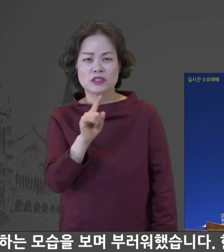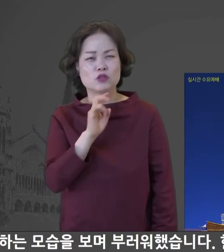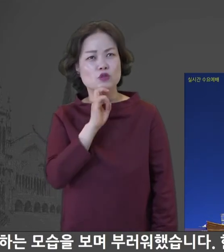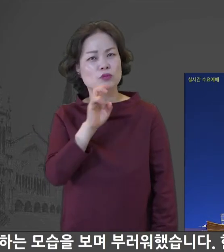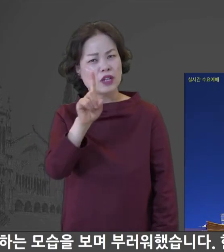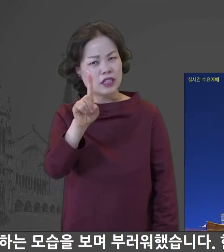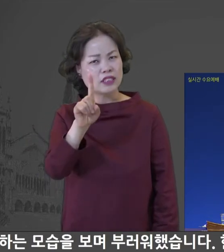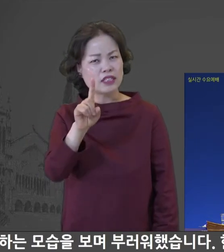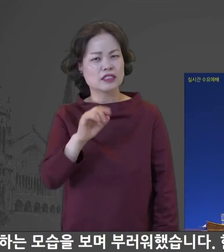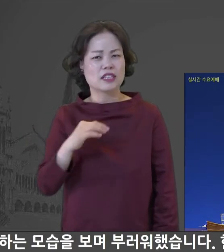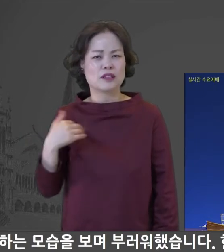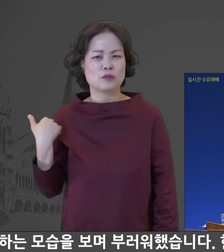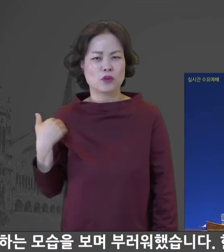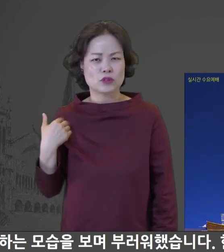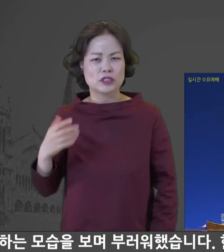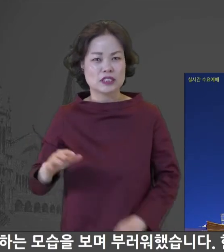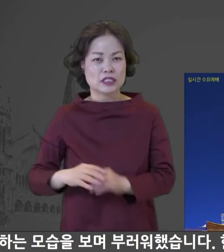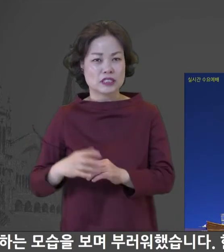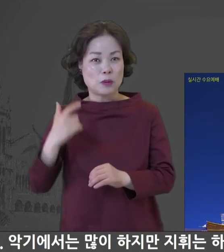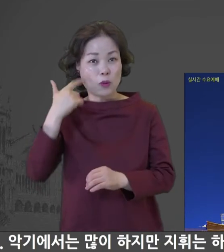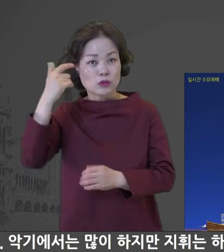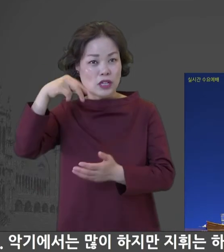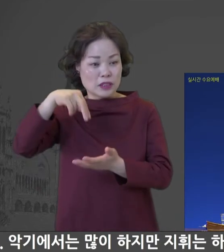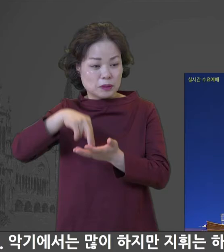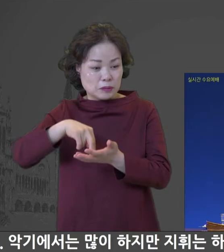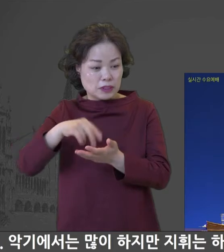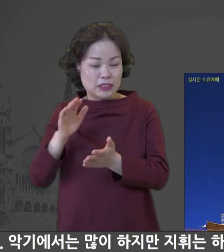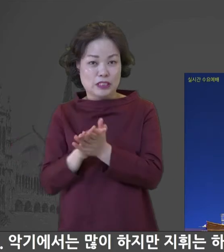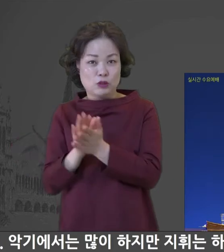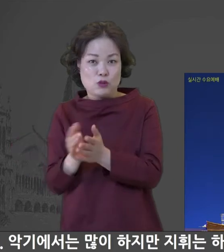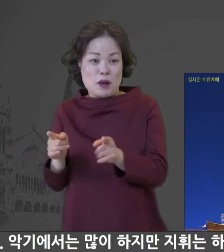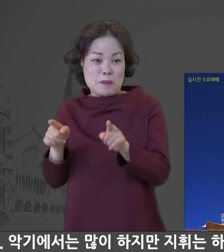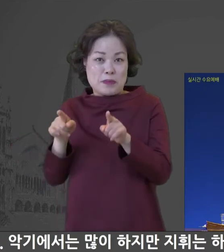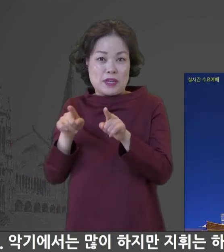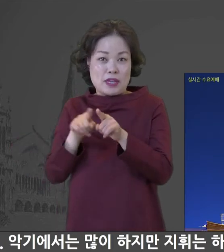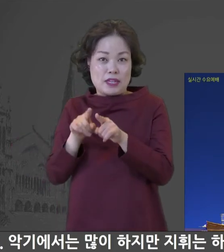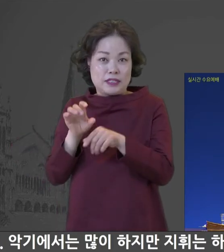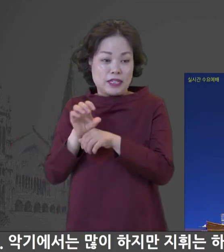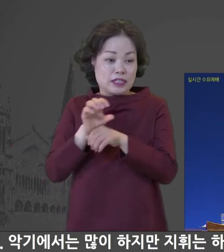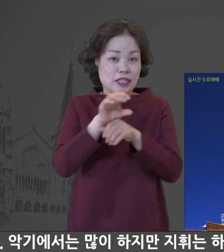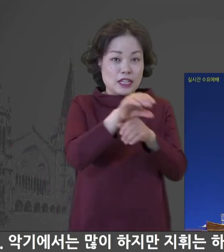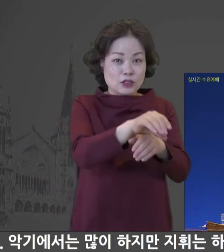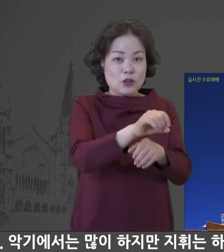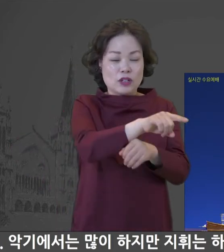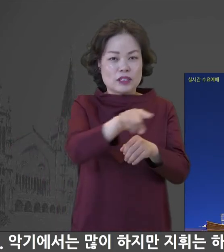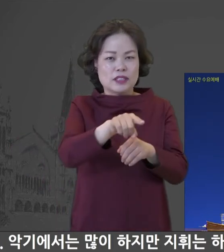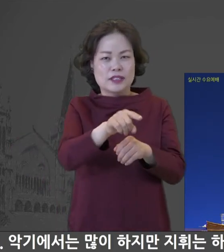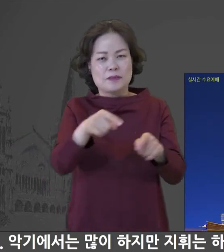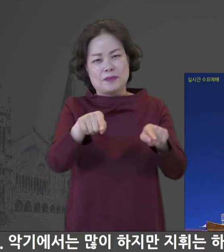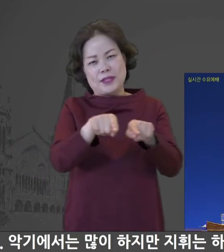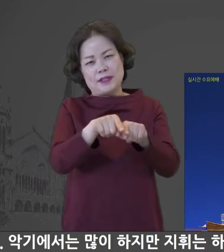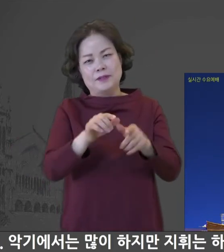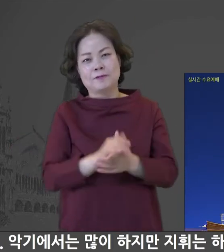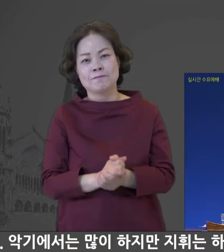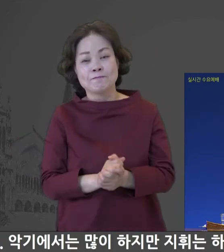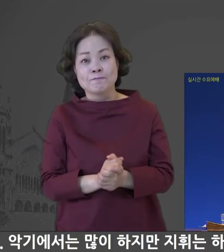그때 프랑스 부장송이라는 도시를 제 친구와 함께 차를 가지고 그 여정을 함께 했습니다.